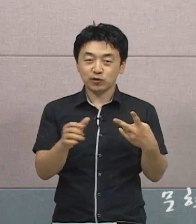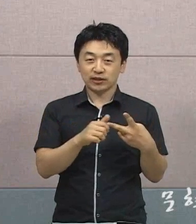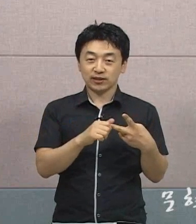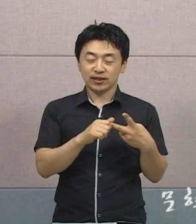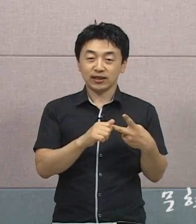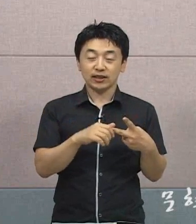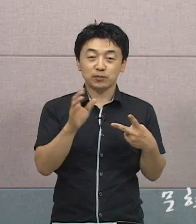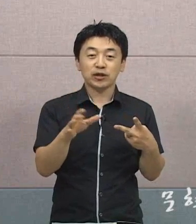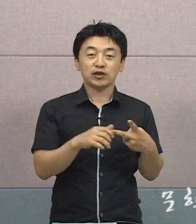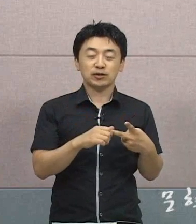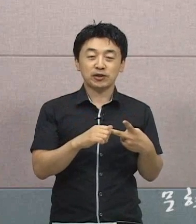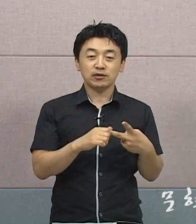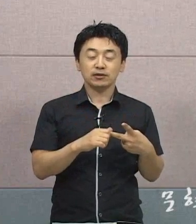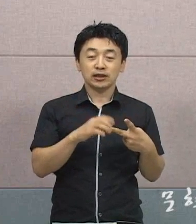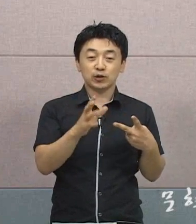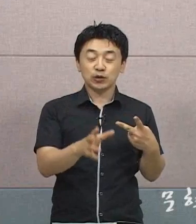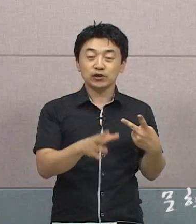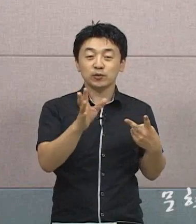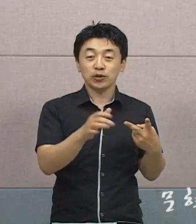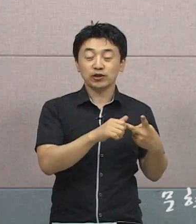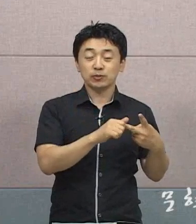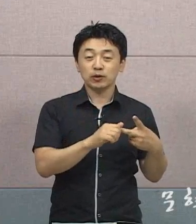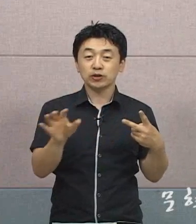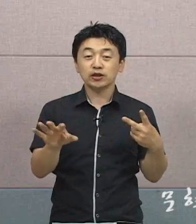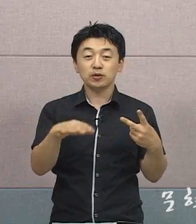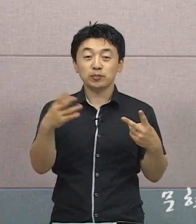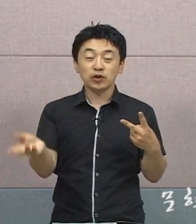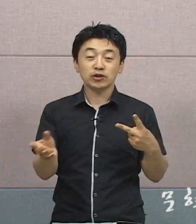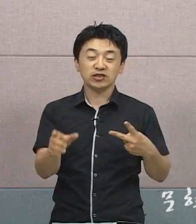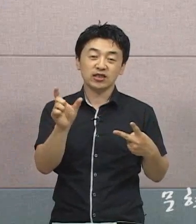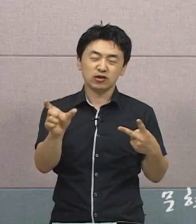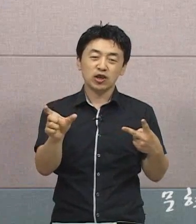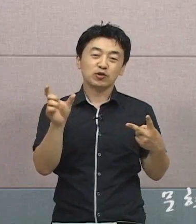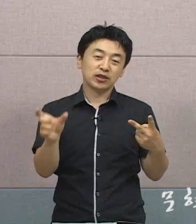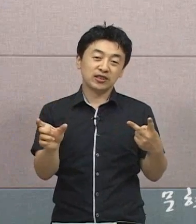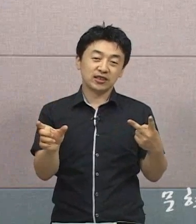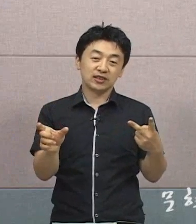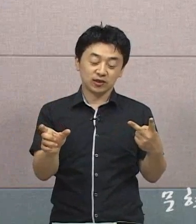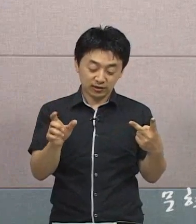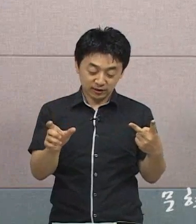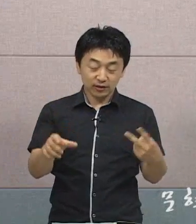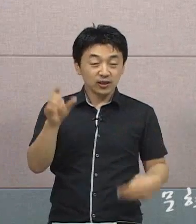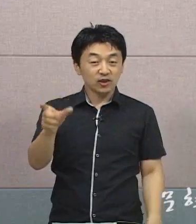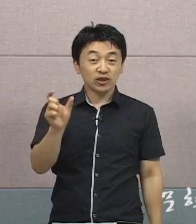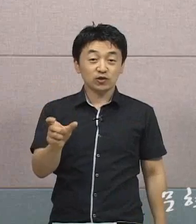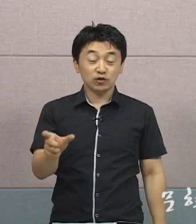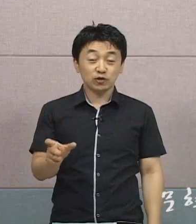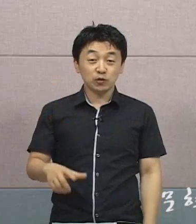수화들, 기본 단어이지만요, 기초 단어, 기본 단어이지만 농식 의미로 변형되어지는 수화들이 있다라는 거. 그래서 이런 단어들도 있고, 또